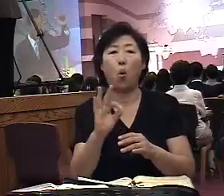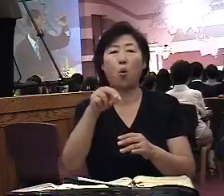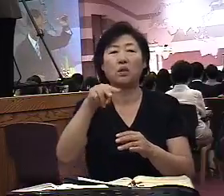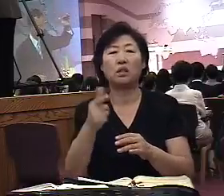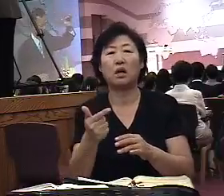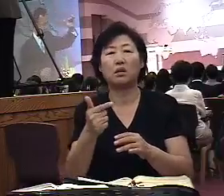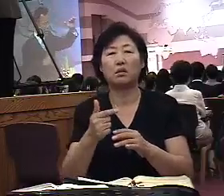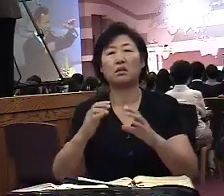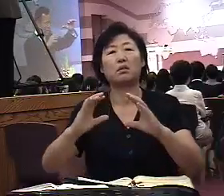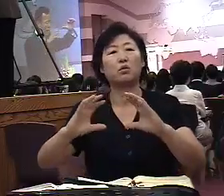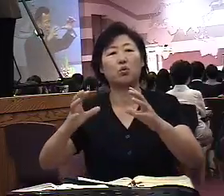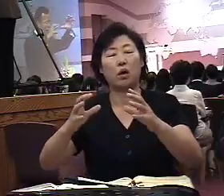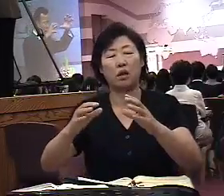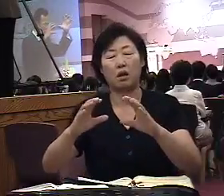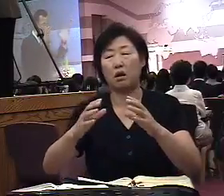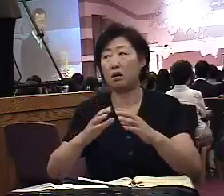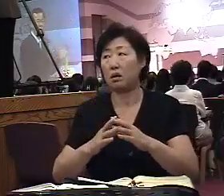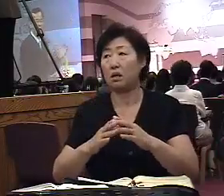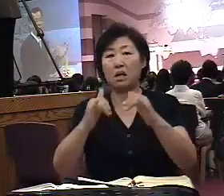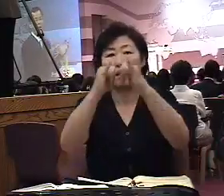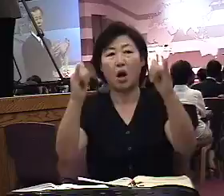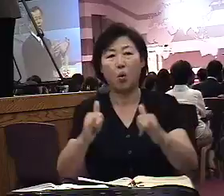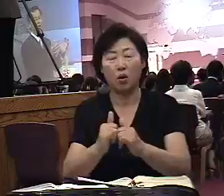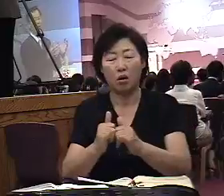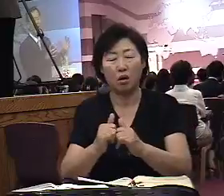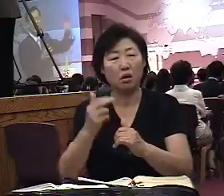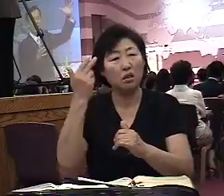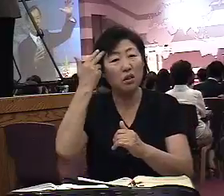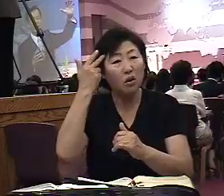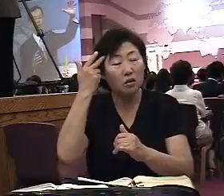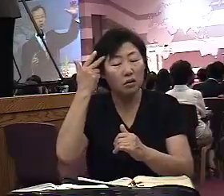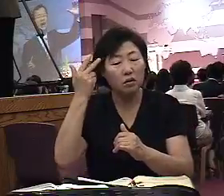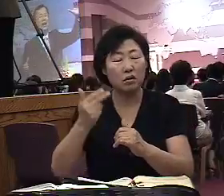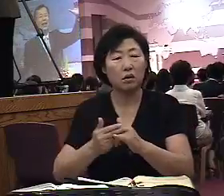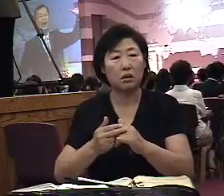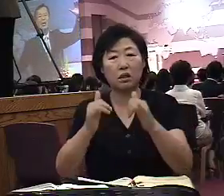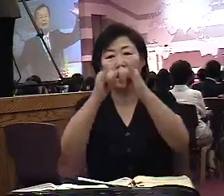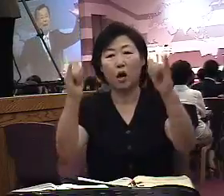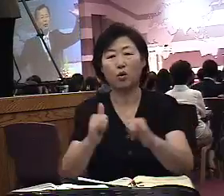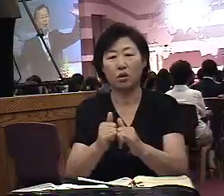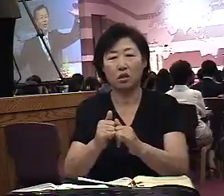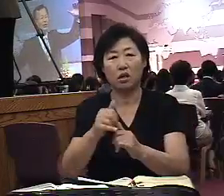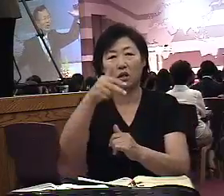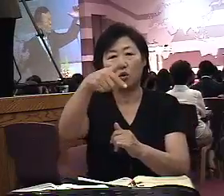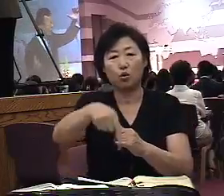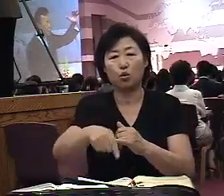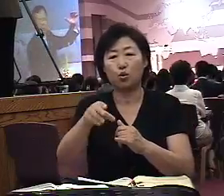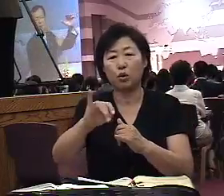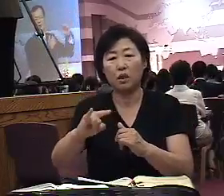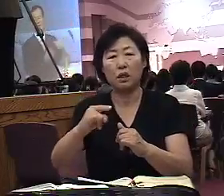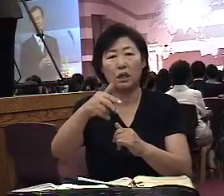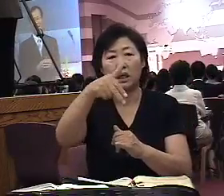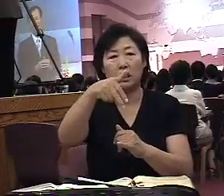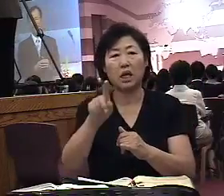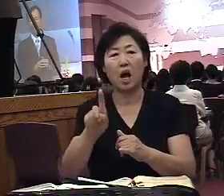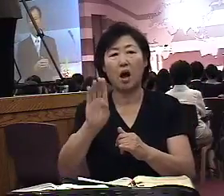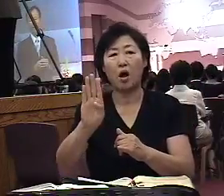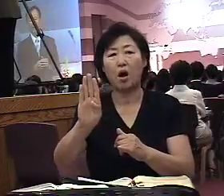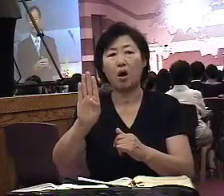국가이고 사회주의가 그 나라의 정신력이라고 할 수 있는데 그 사회주의 안에 자본주의가 지금 휩쓸고